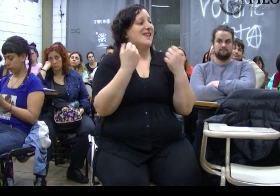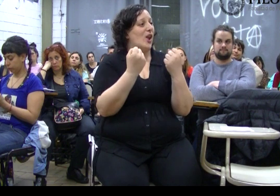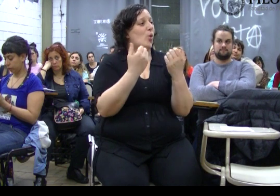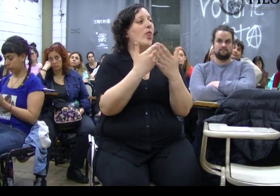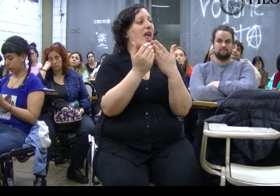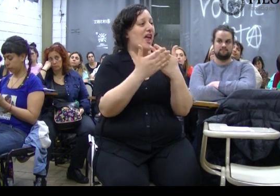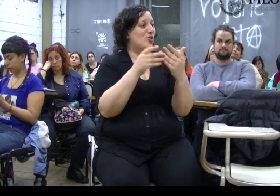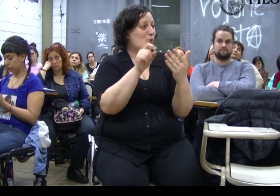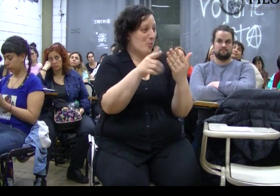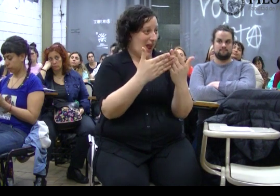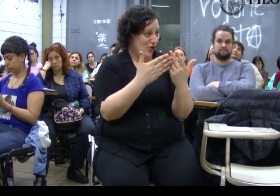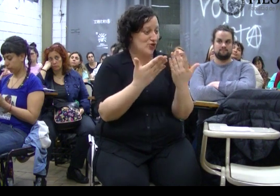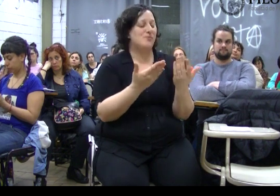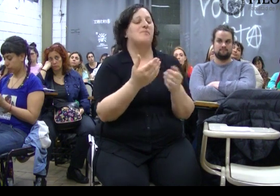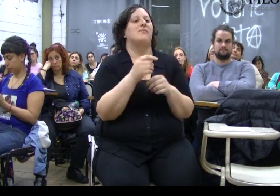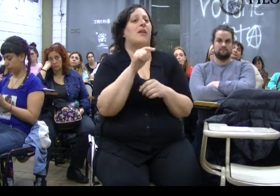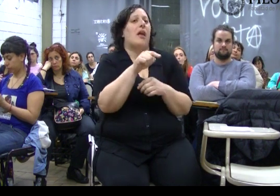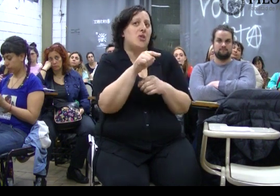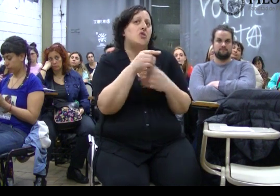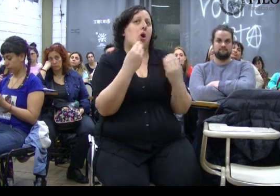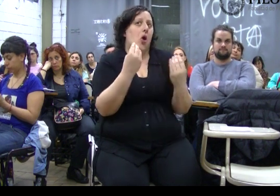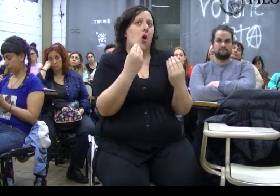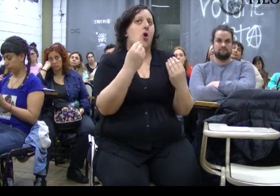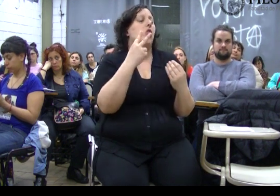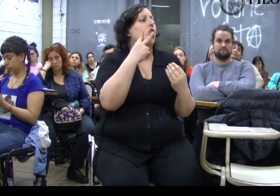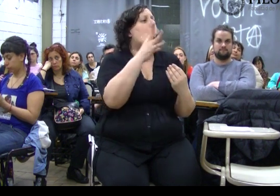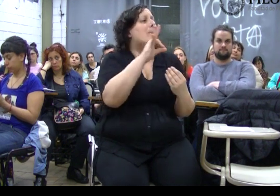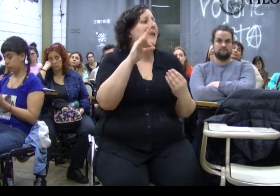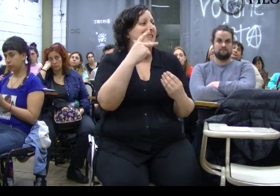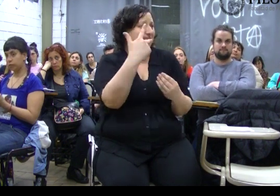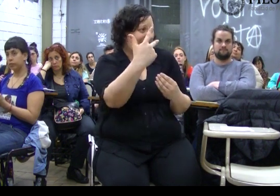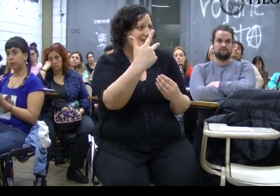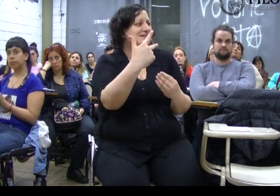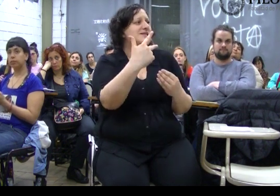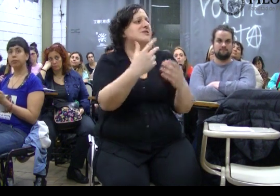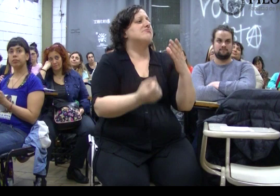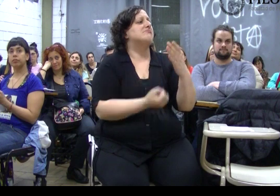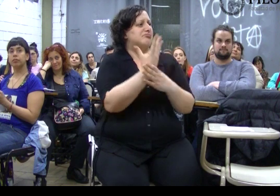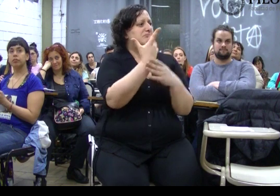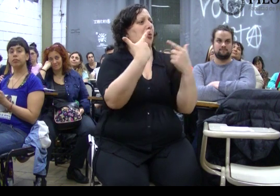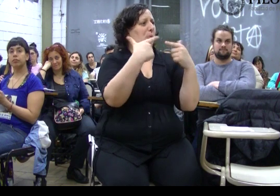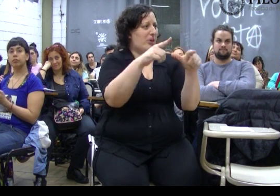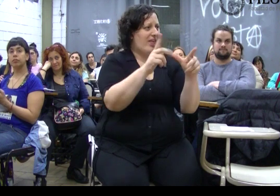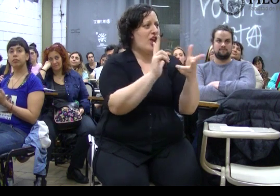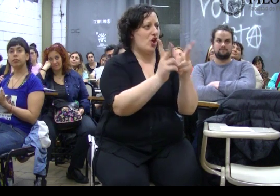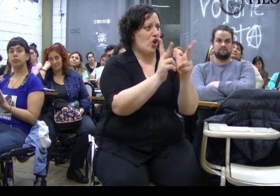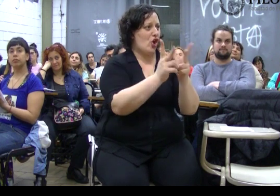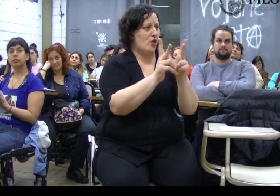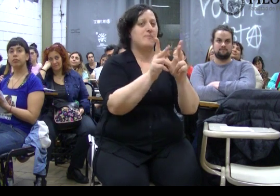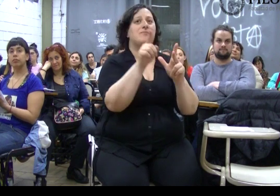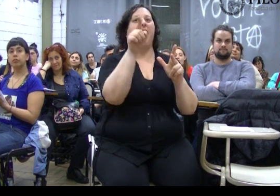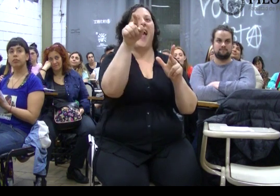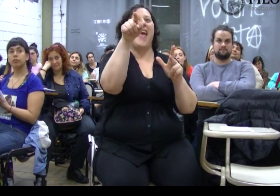2003, un video en lengua de señas que no es verdad que esté agotado, sino que salió